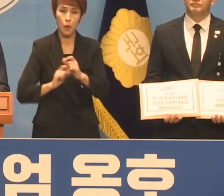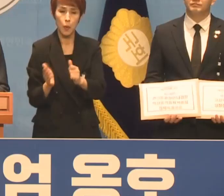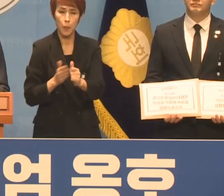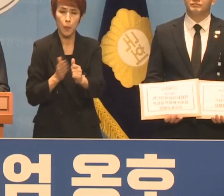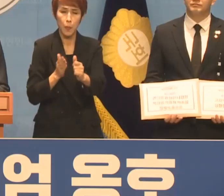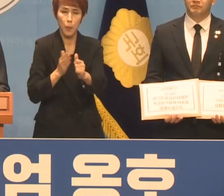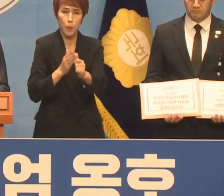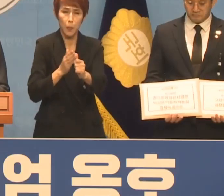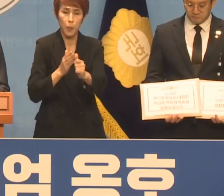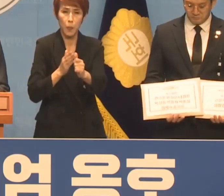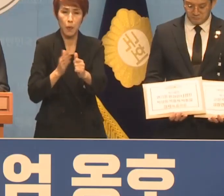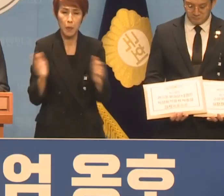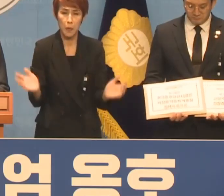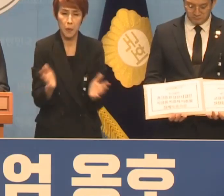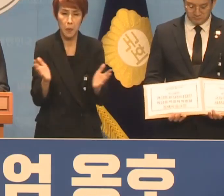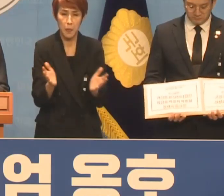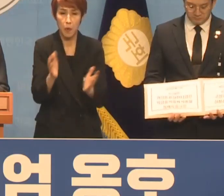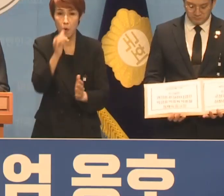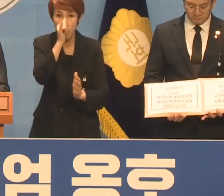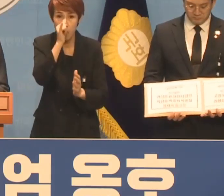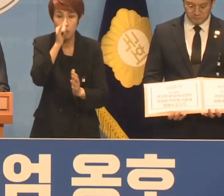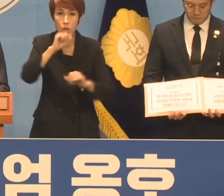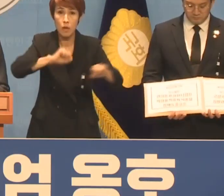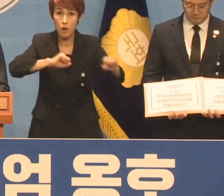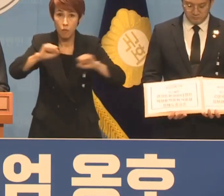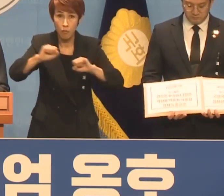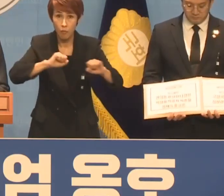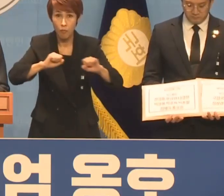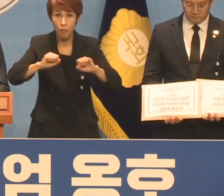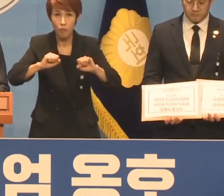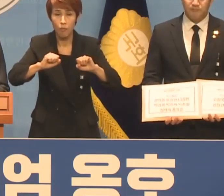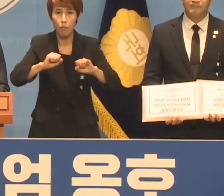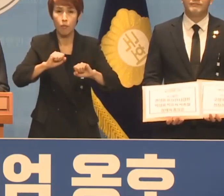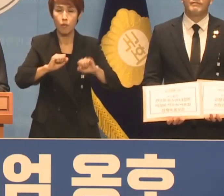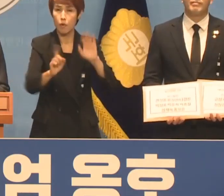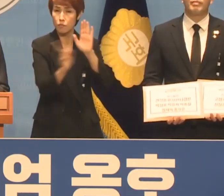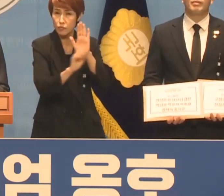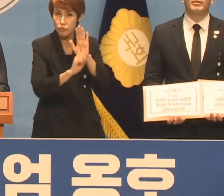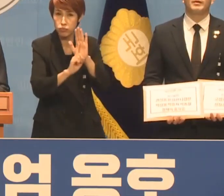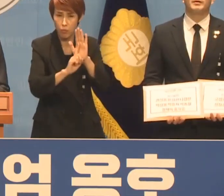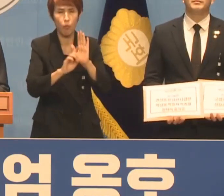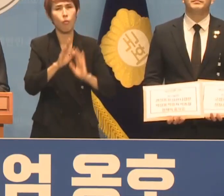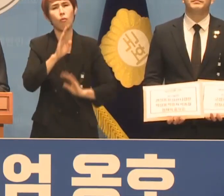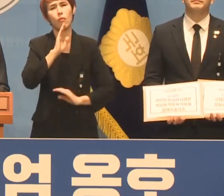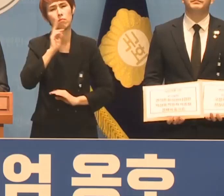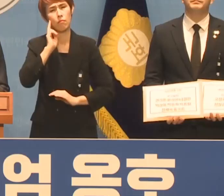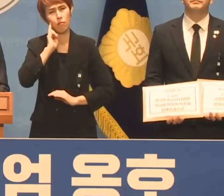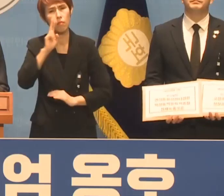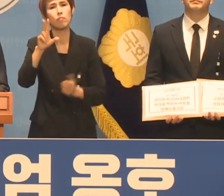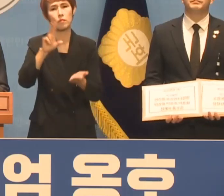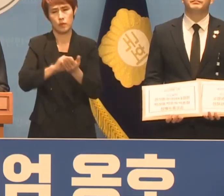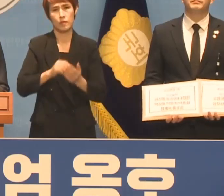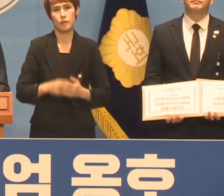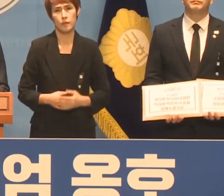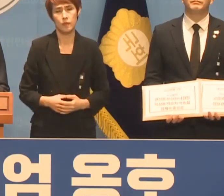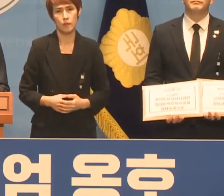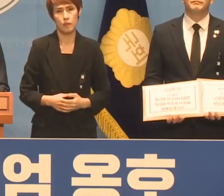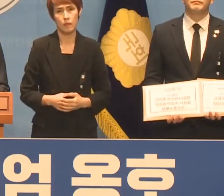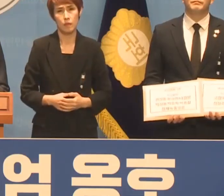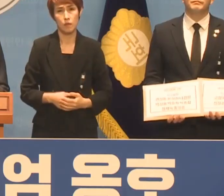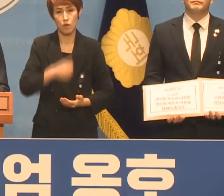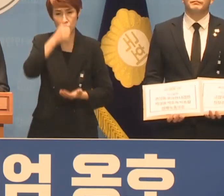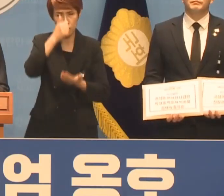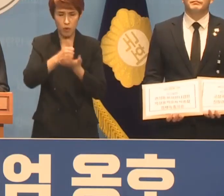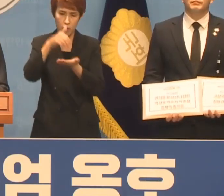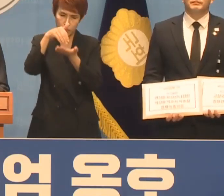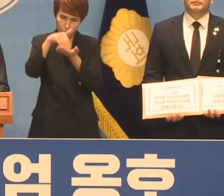증폭시키고 가중시키는 이런 일체의 언동들은 매우 심각한 문제를 야기할 뿐만 아니라 중대 범죄에 해당할